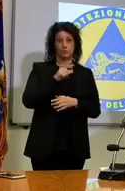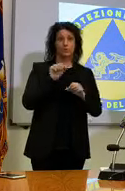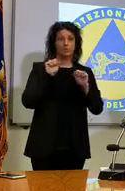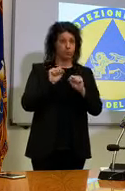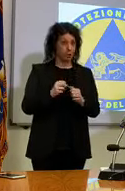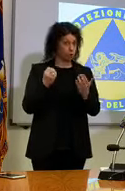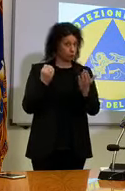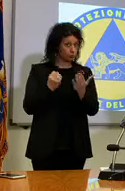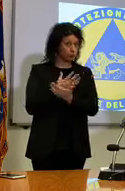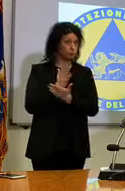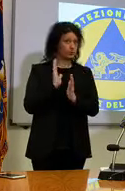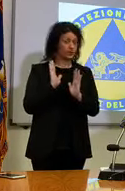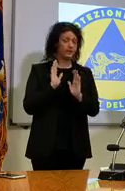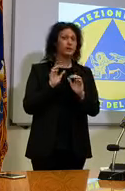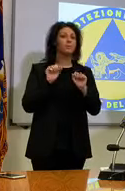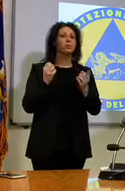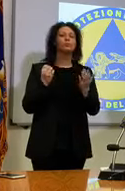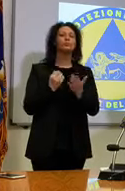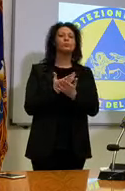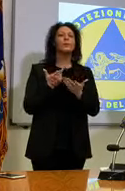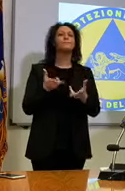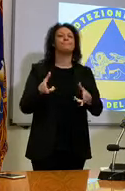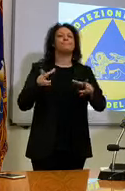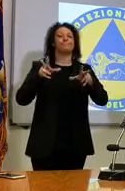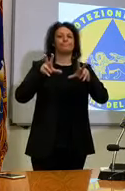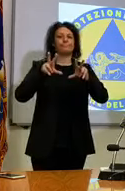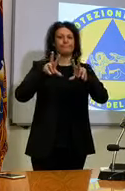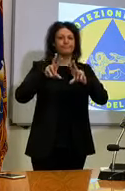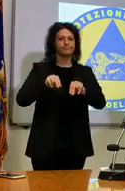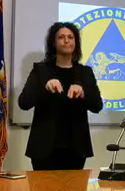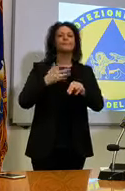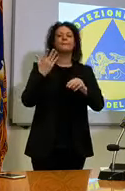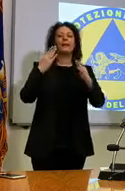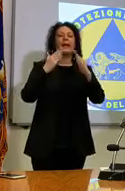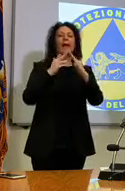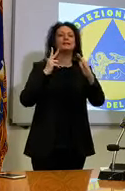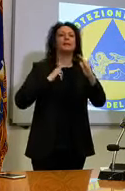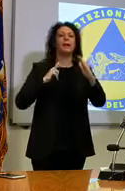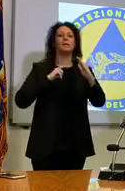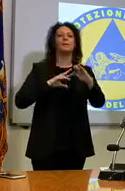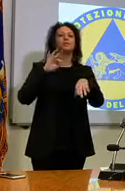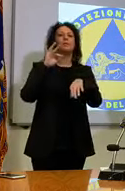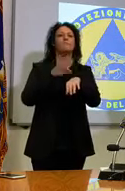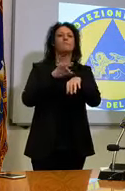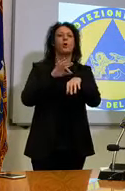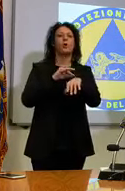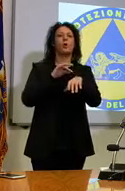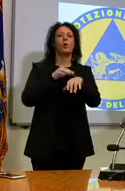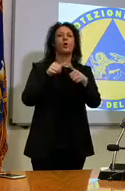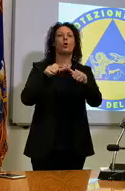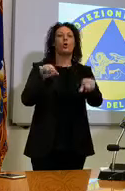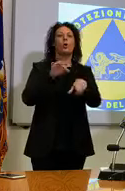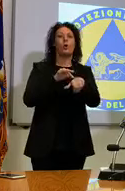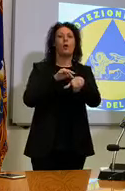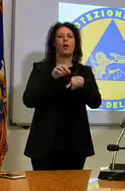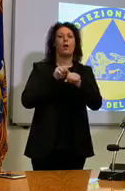tranquillamente, negativamente, che ci entri un focolaio in una casa di riposo o nuovamente in un